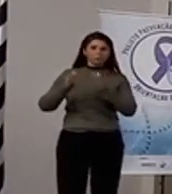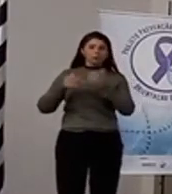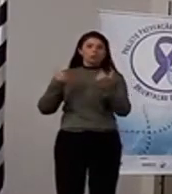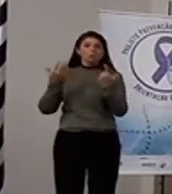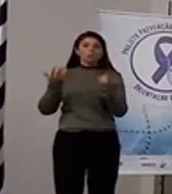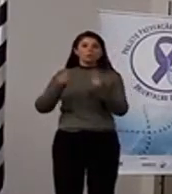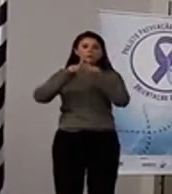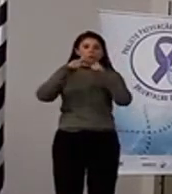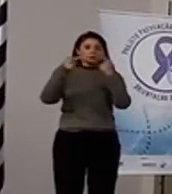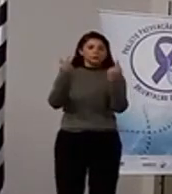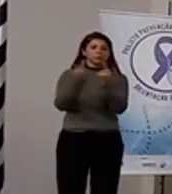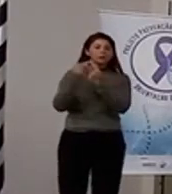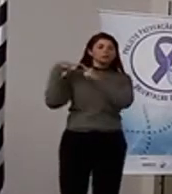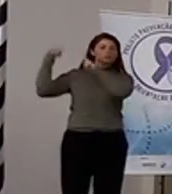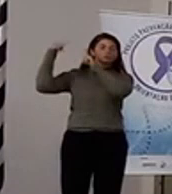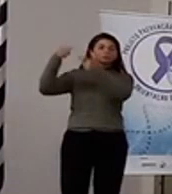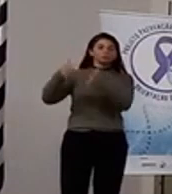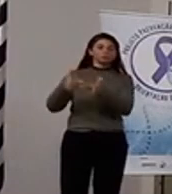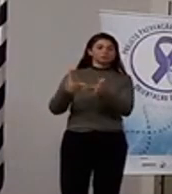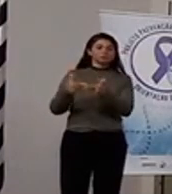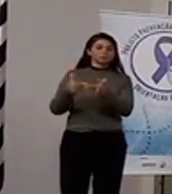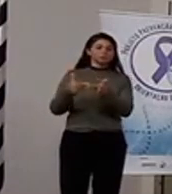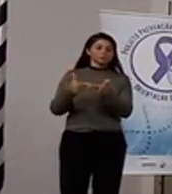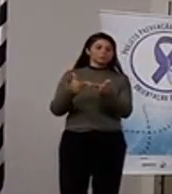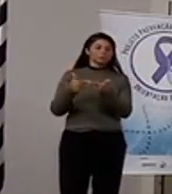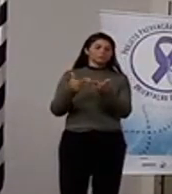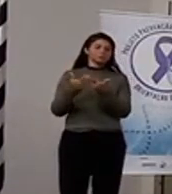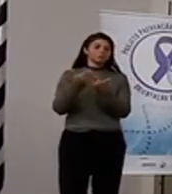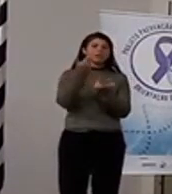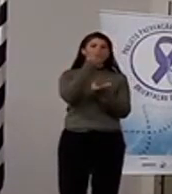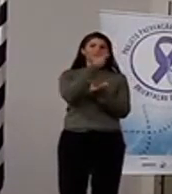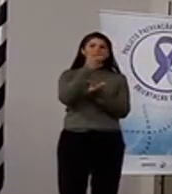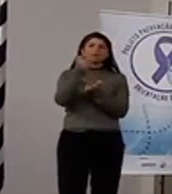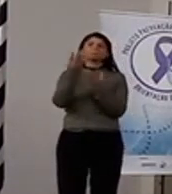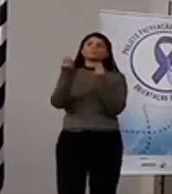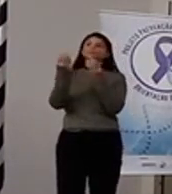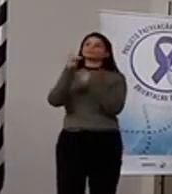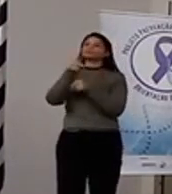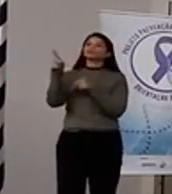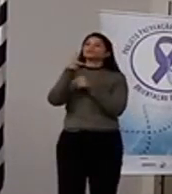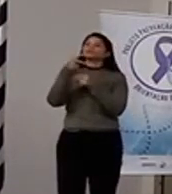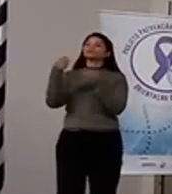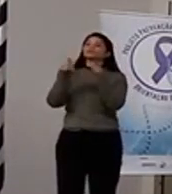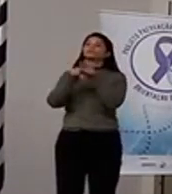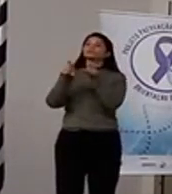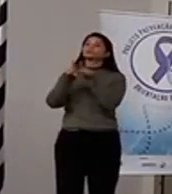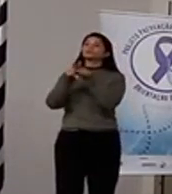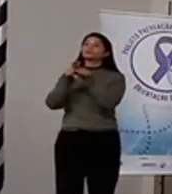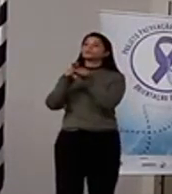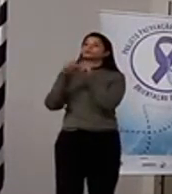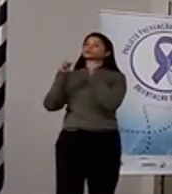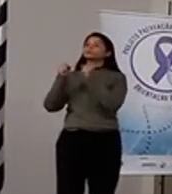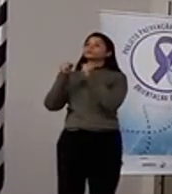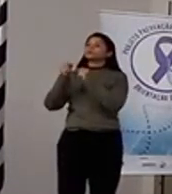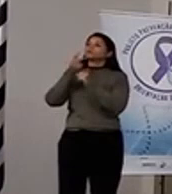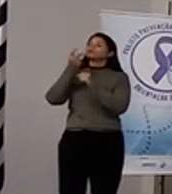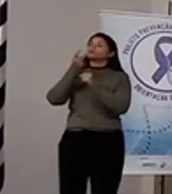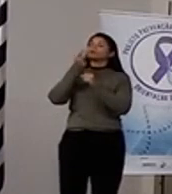genético, tem muitos professores também, se você pudesse falar alguma questão dessa